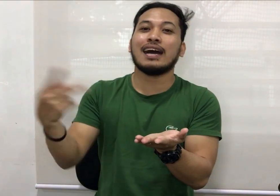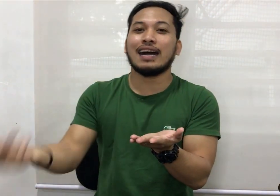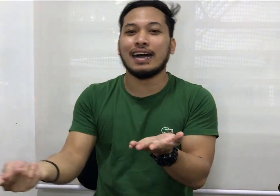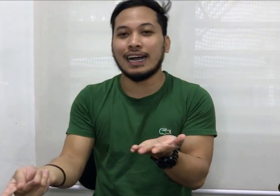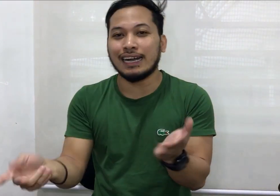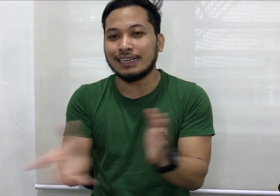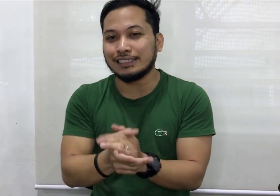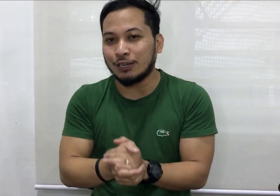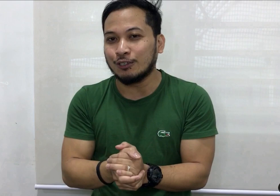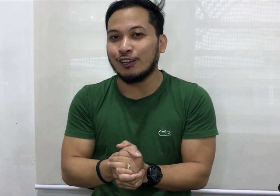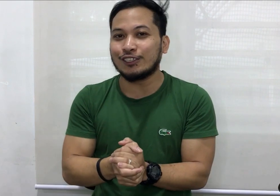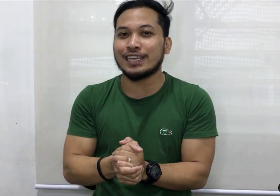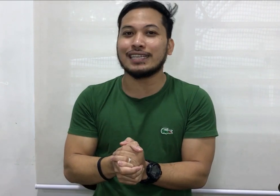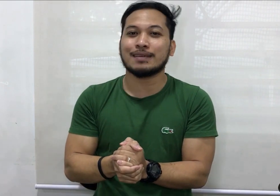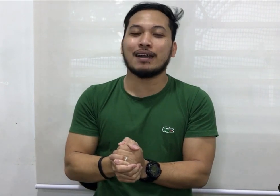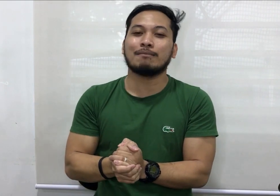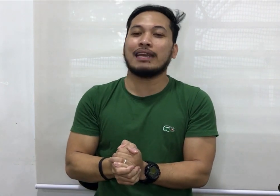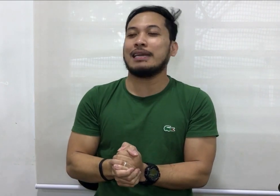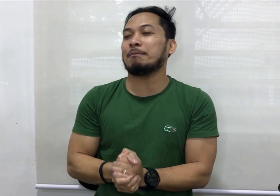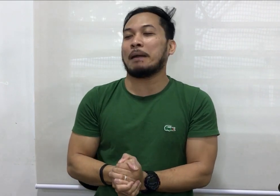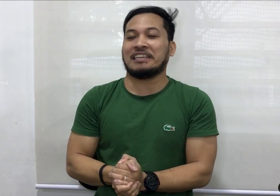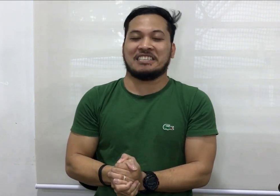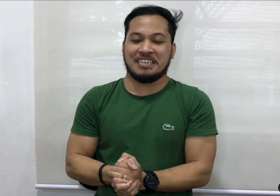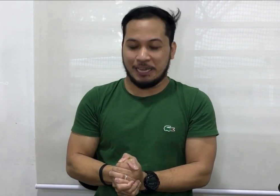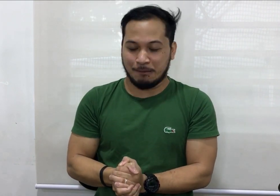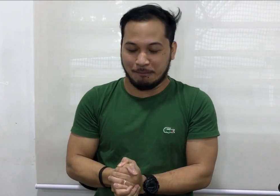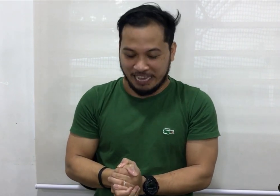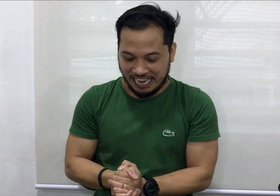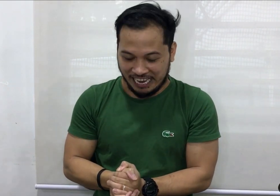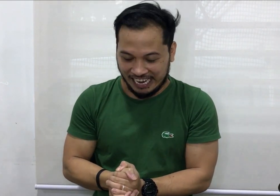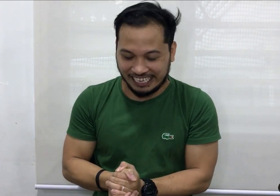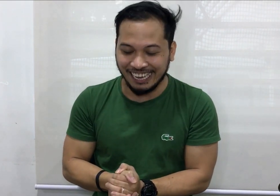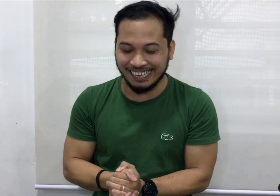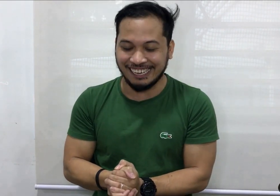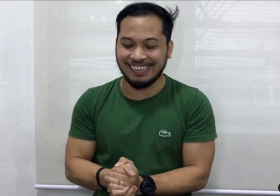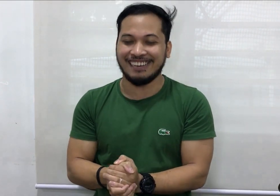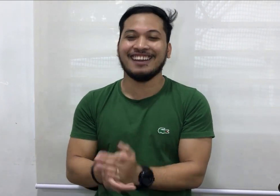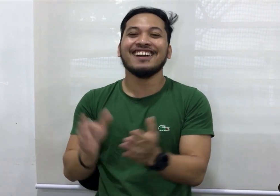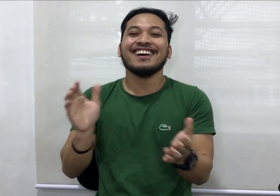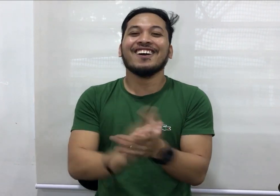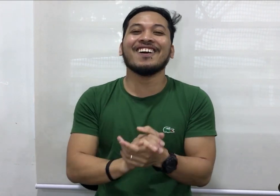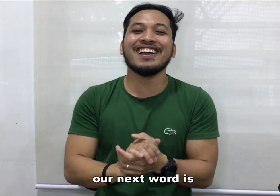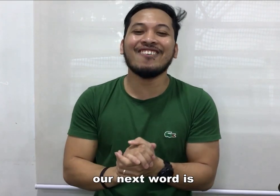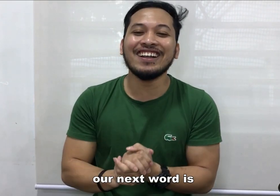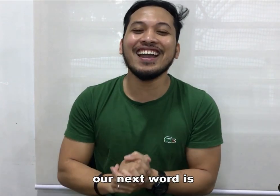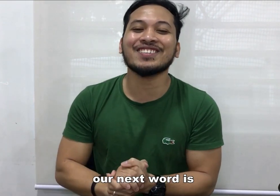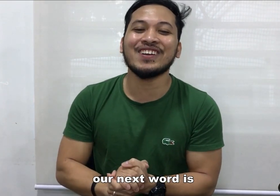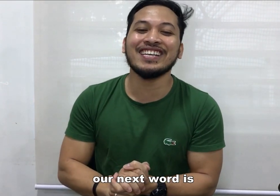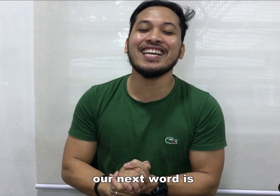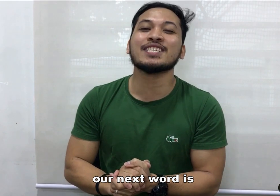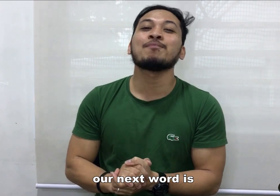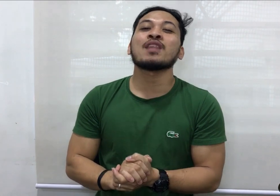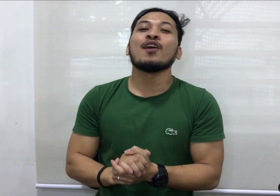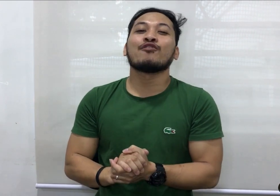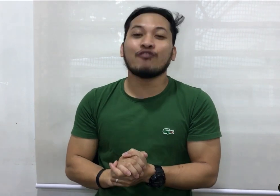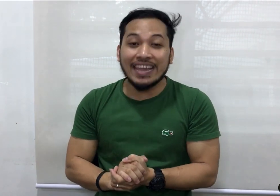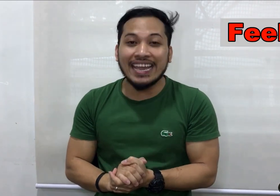mga nahulog dyan sa mga maling pag-ibig. Okay, our next word is